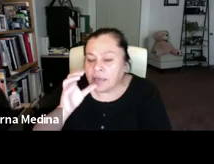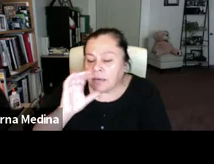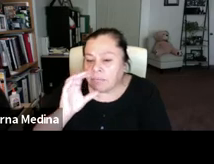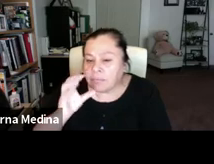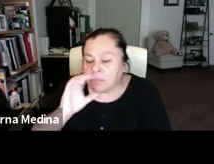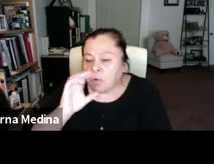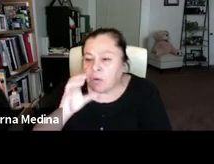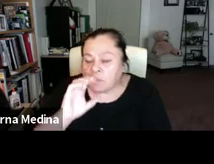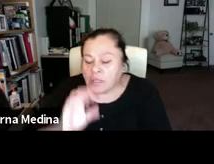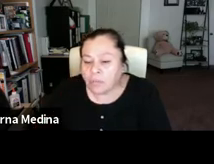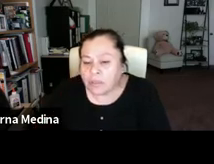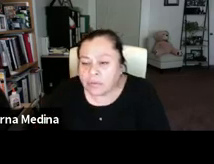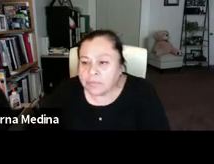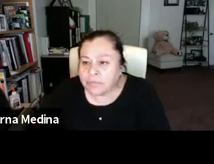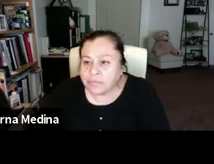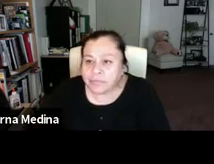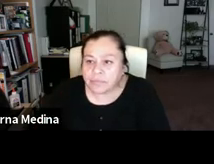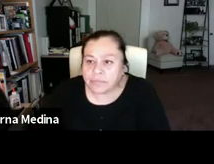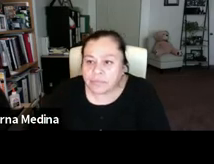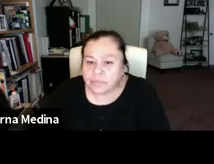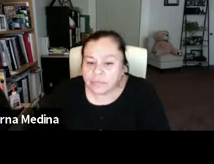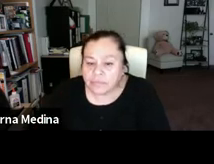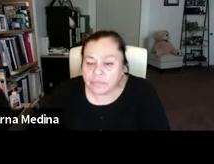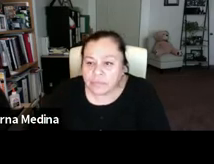hacen, simulan como están tomando.